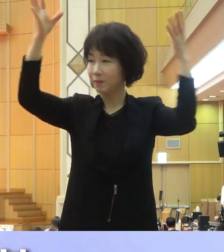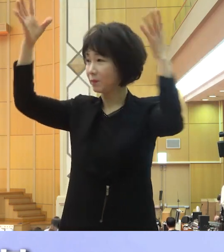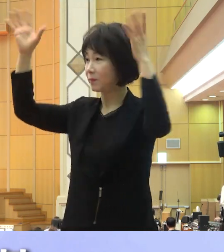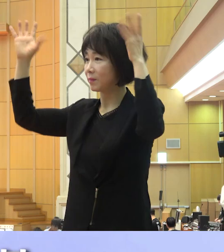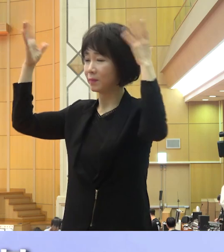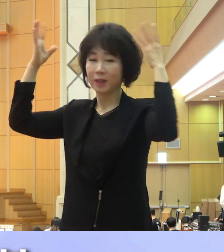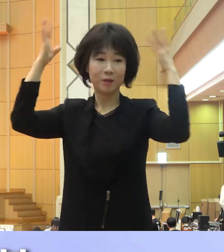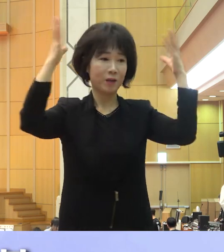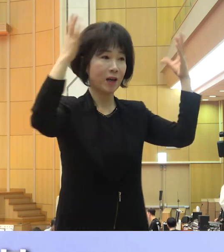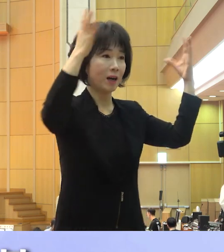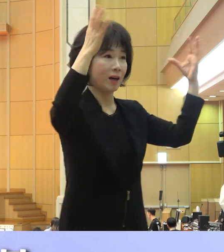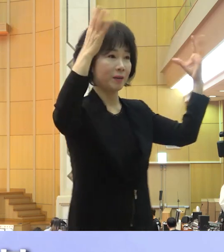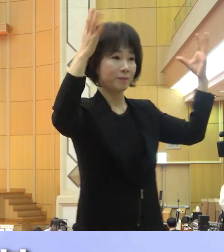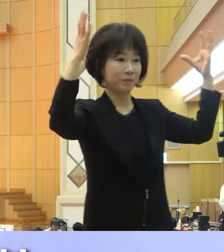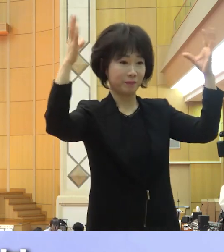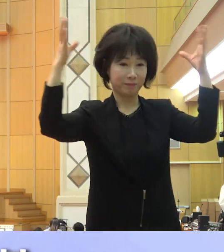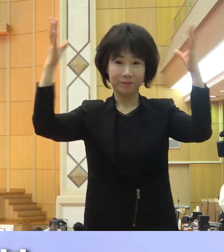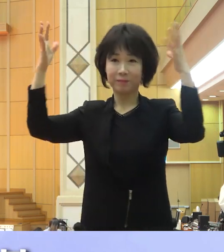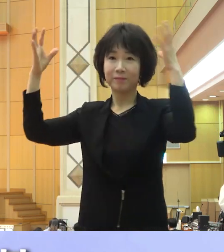할렐루야.